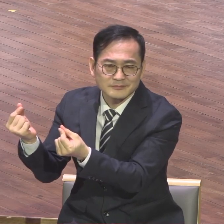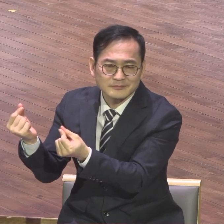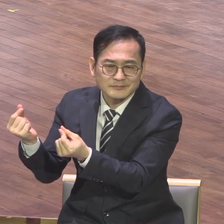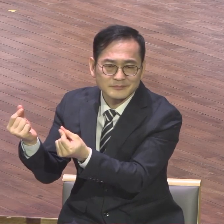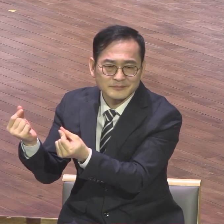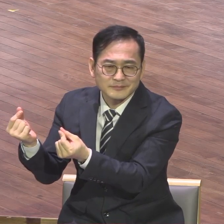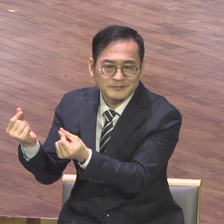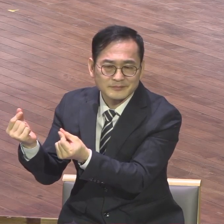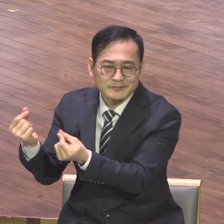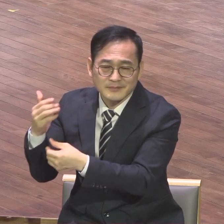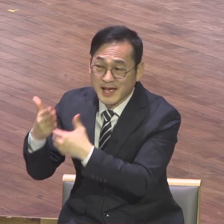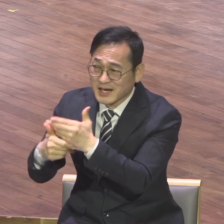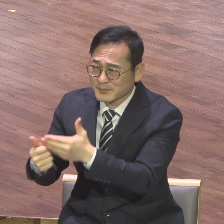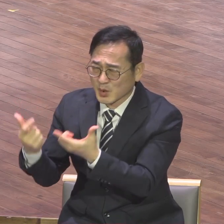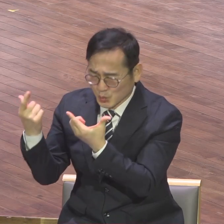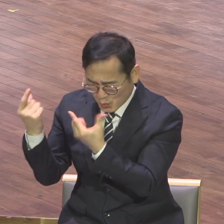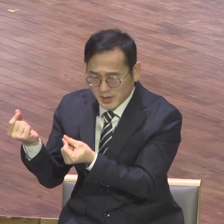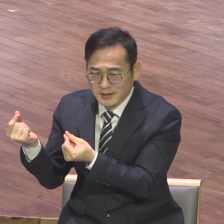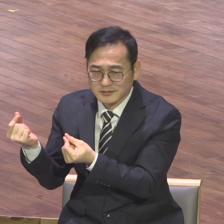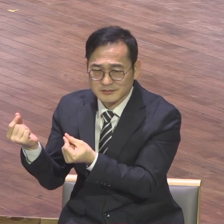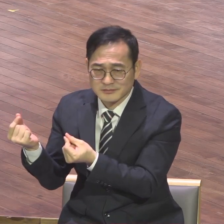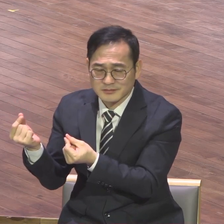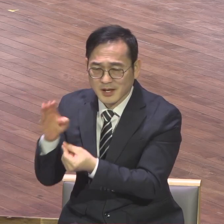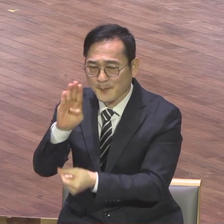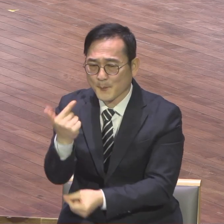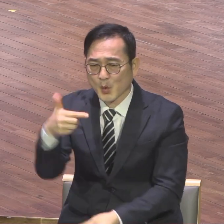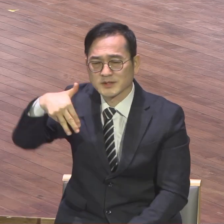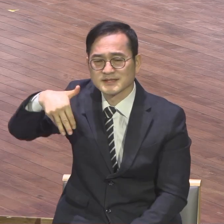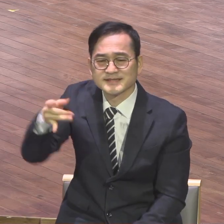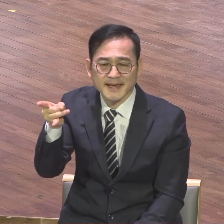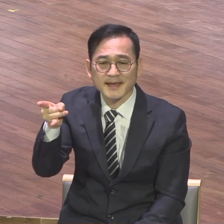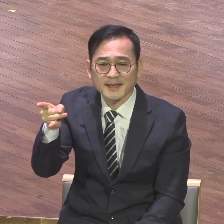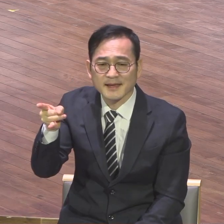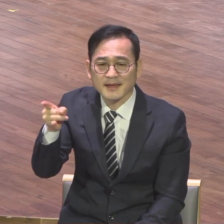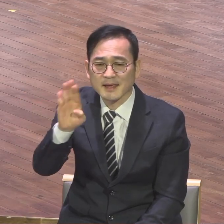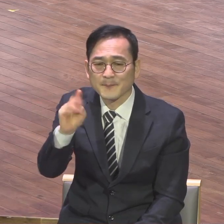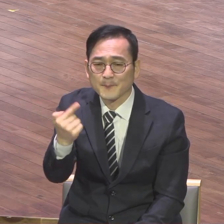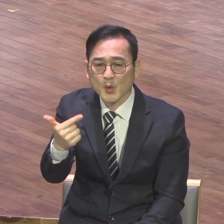하나님과 같은 분이다. 그 말이에요.